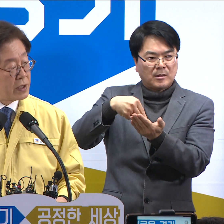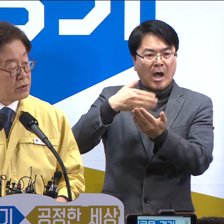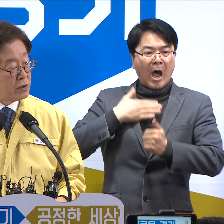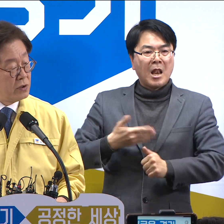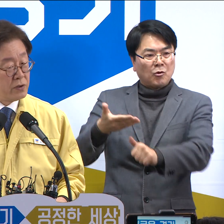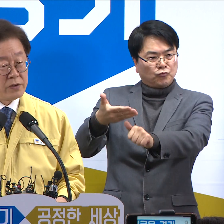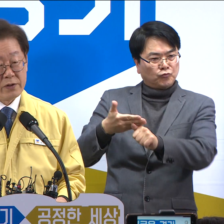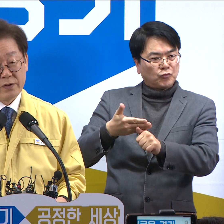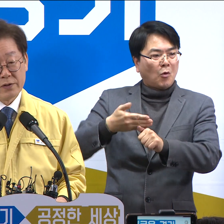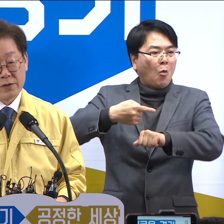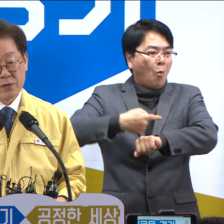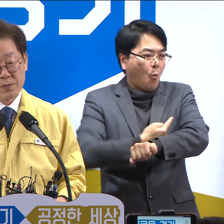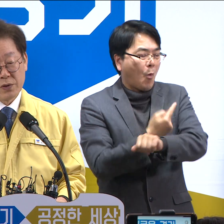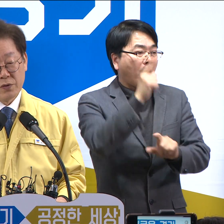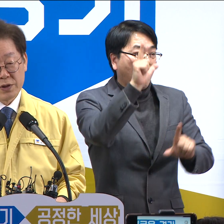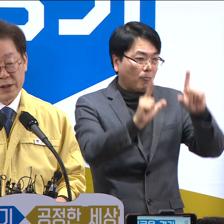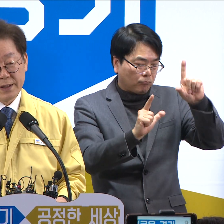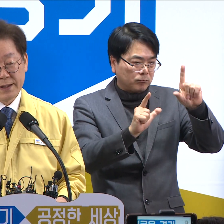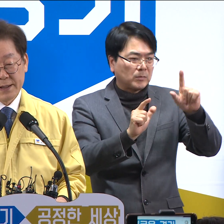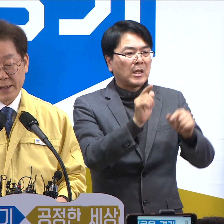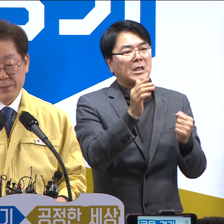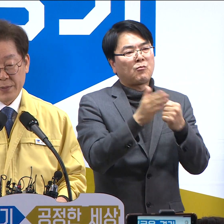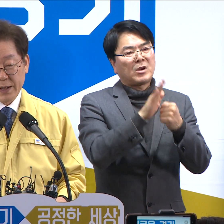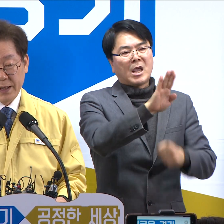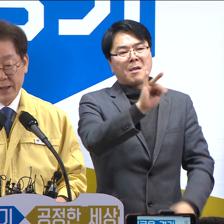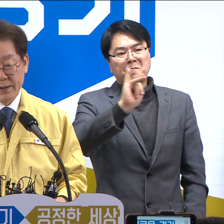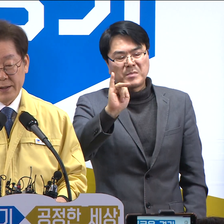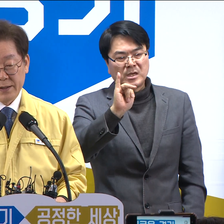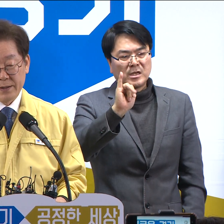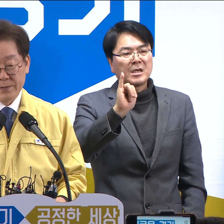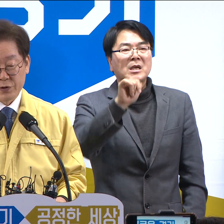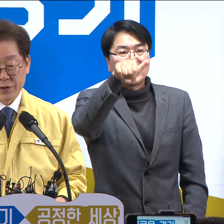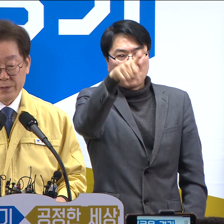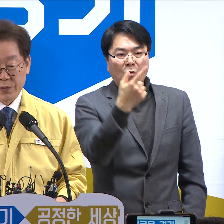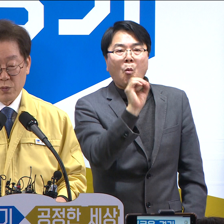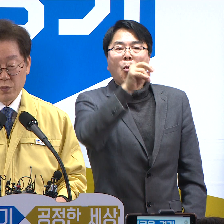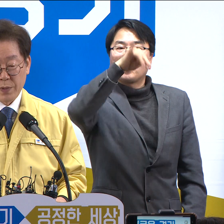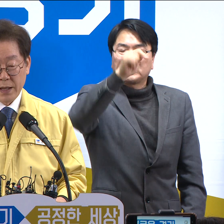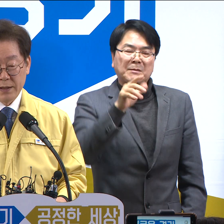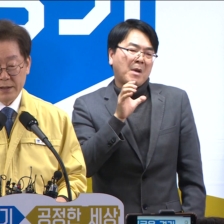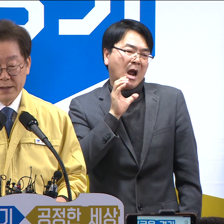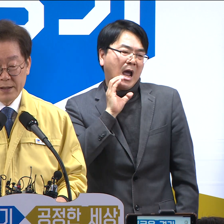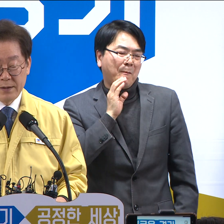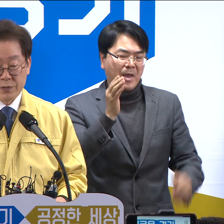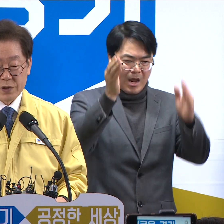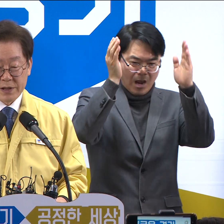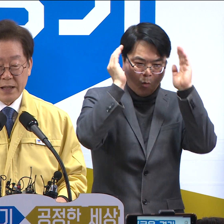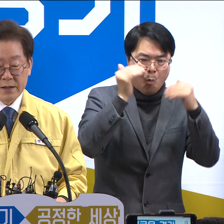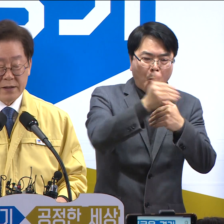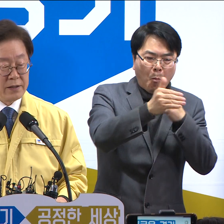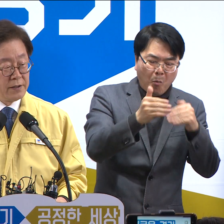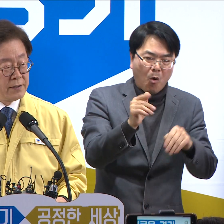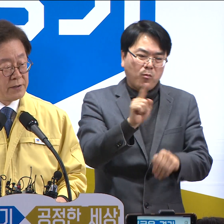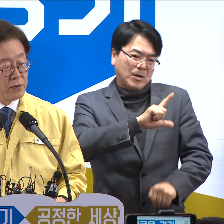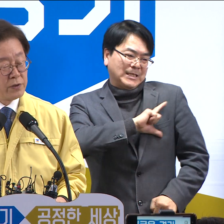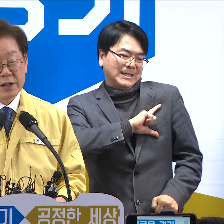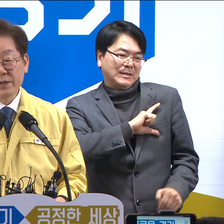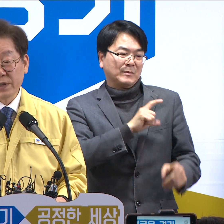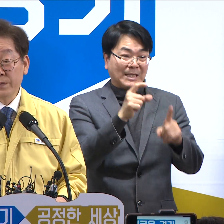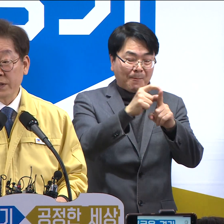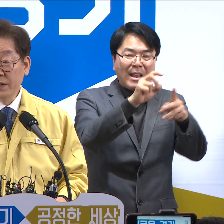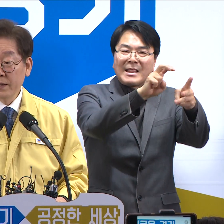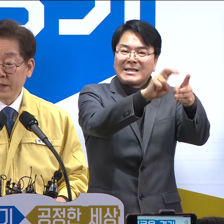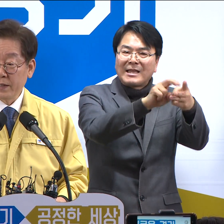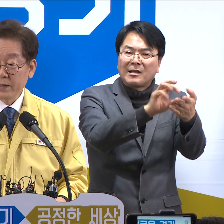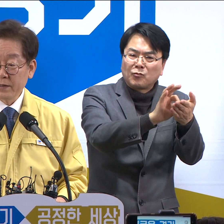시설도 아니고 결국 비공식 앞에 무슨 공부방, 무슨 센터 또는